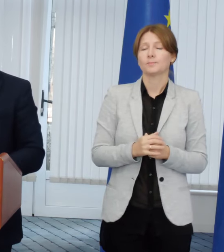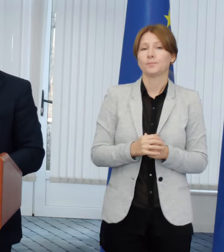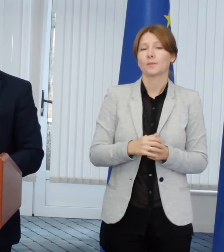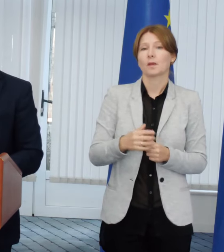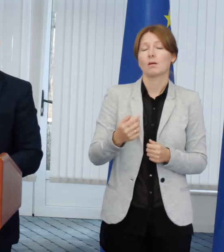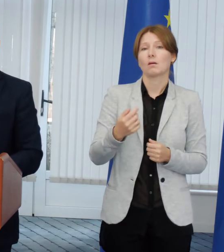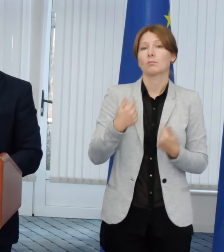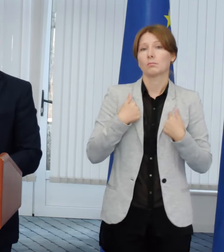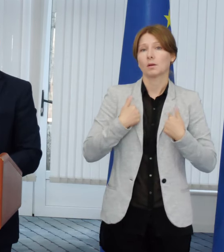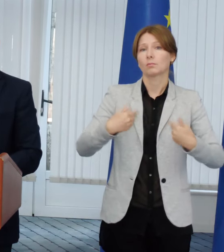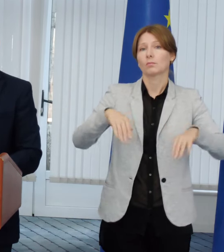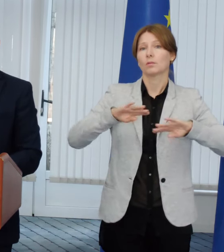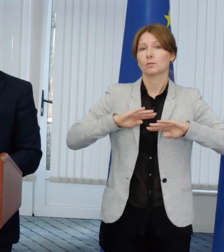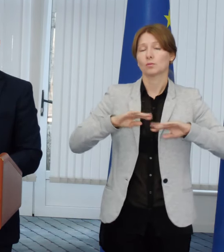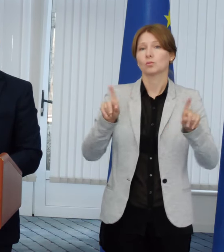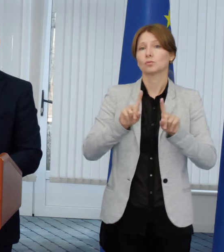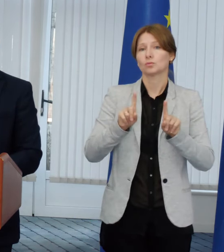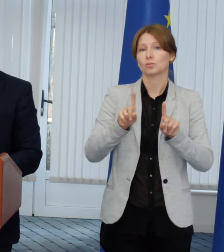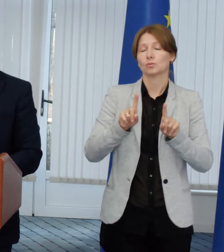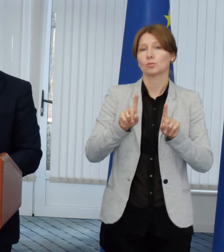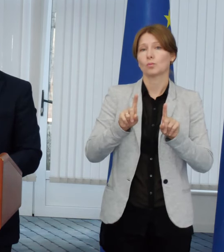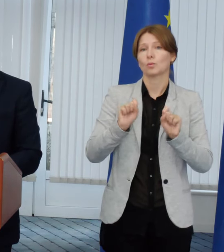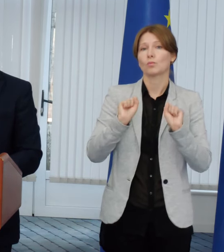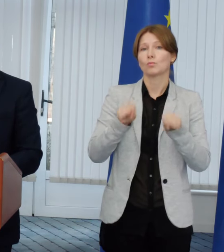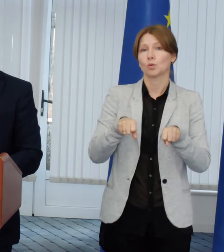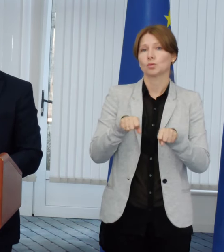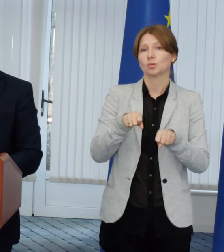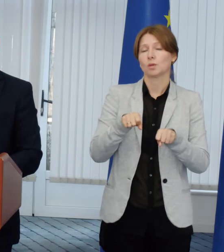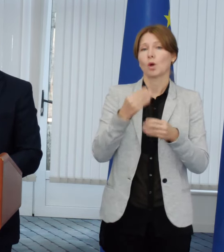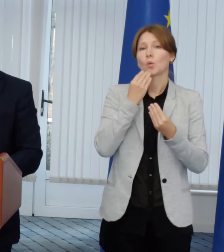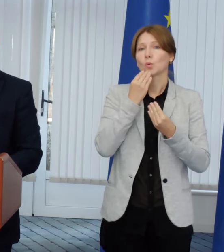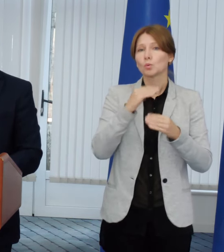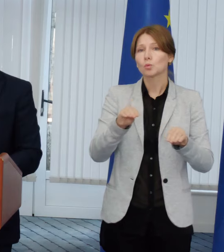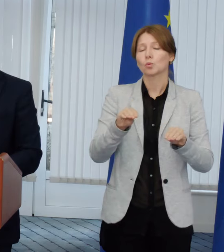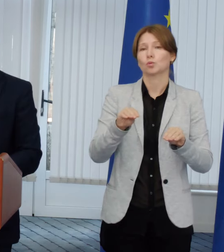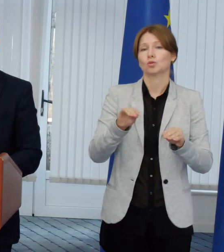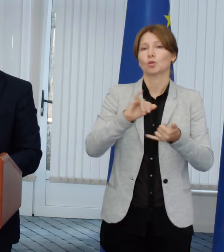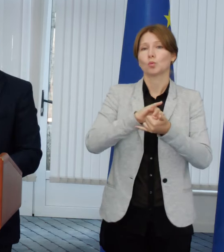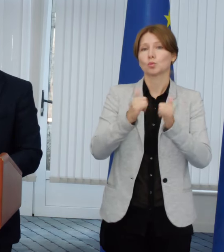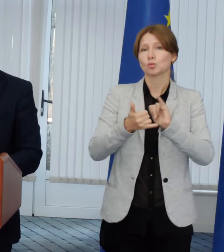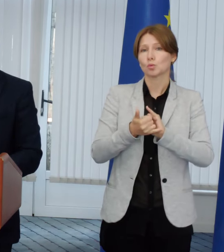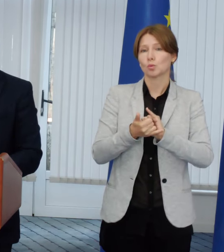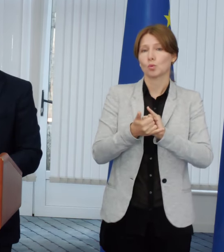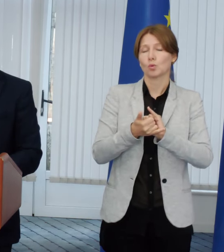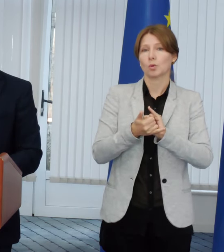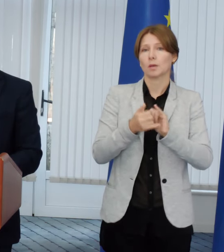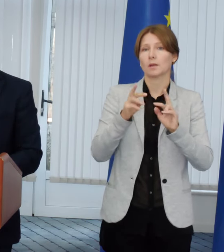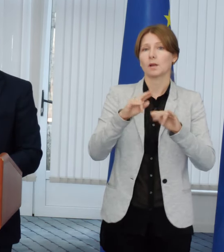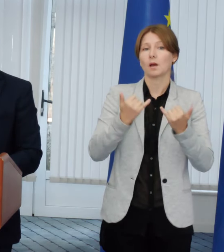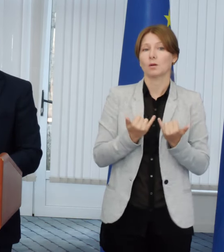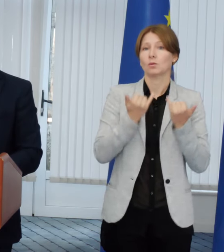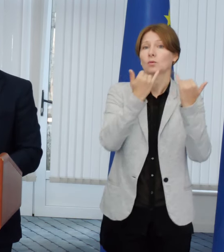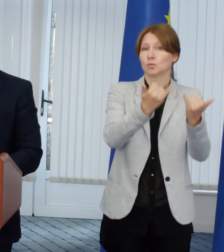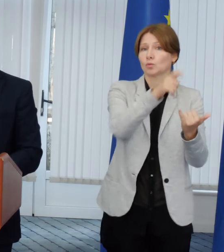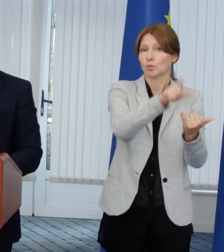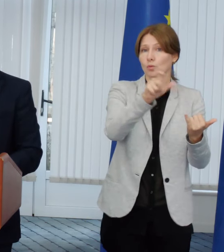Ne propunem să avem intervenții în infrastructură, să îmbunătățim condițiile de prestare a acestor